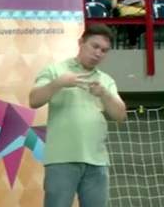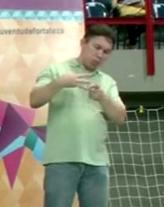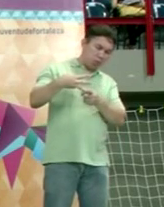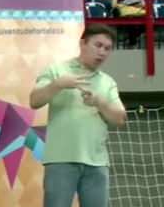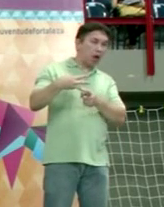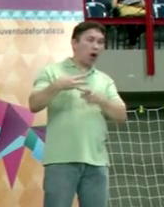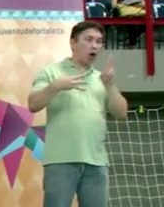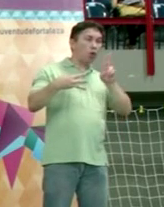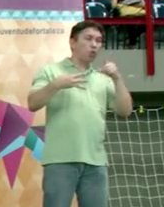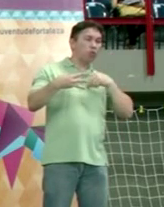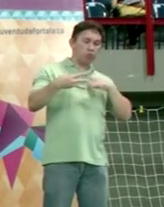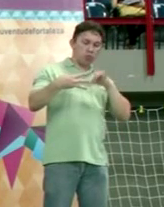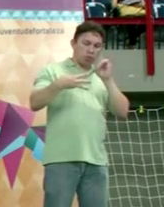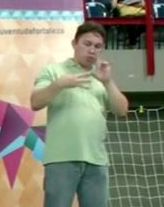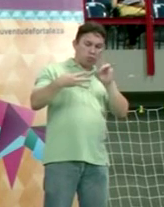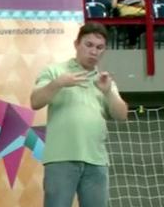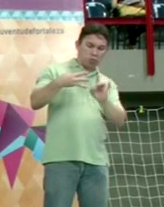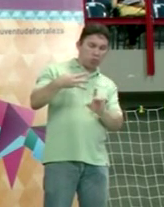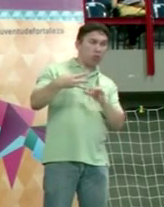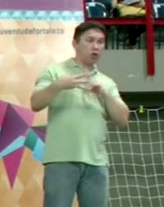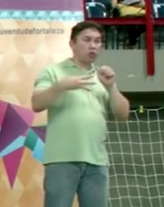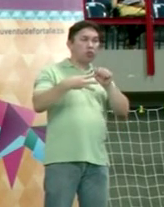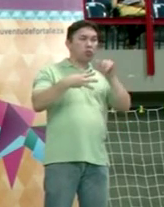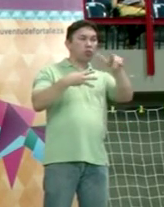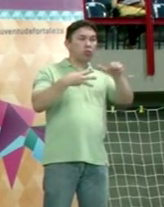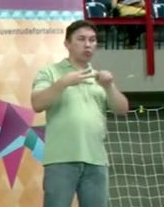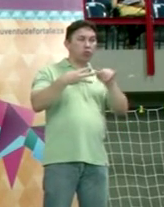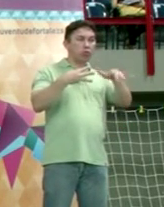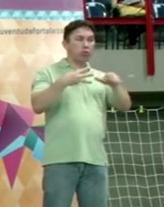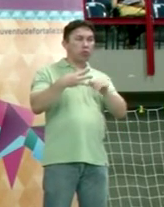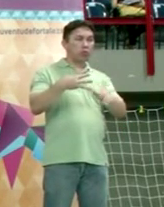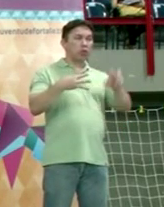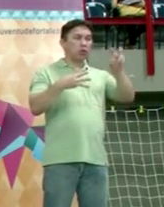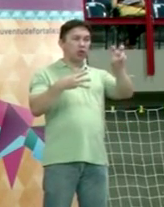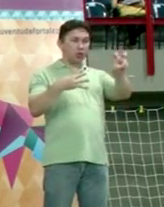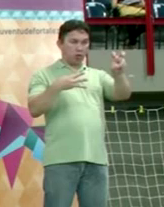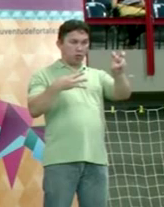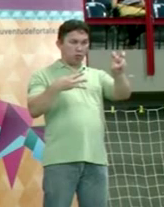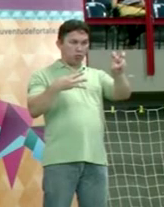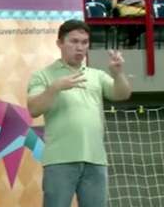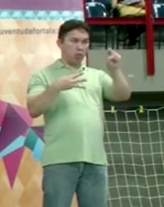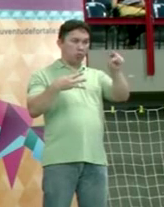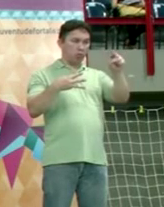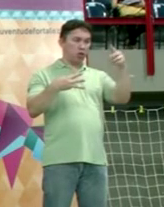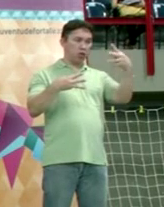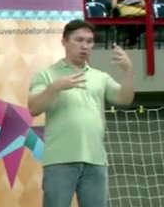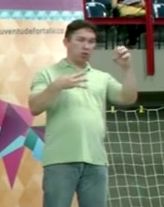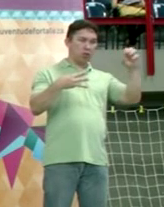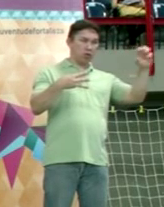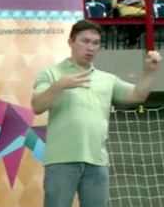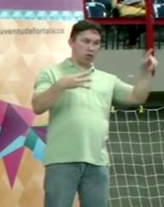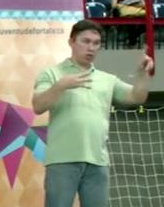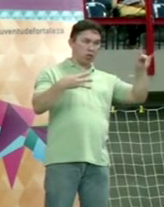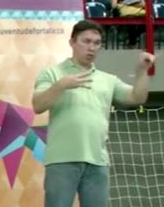tal que em cada queima foram liberados 5.400 kJ. Grifou isso aí,